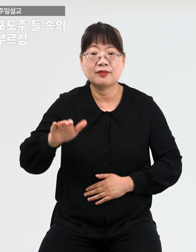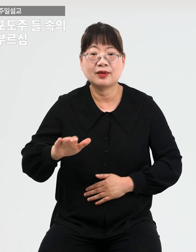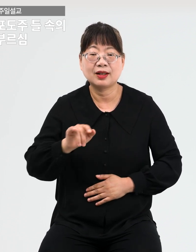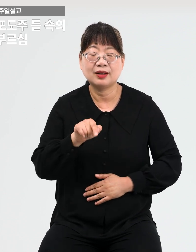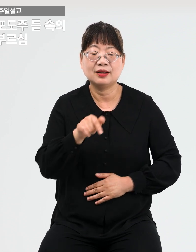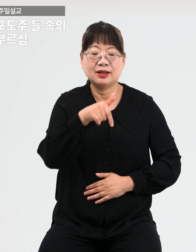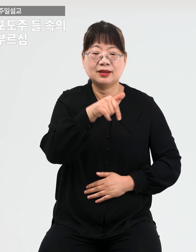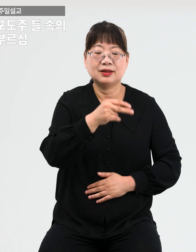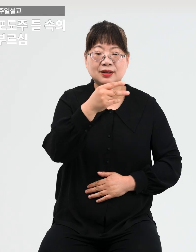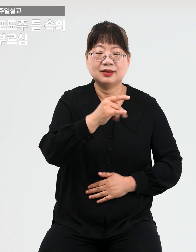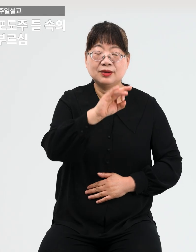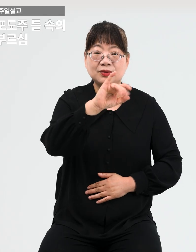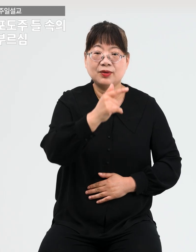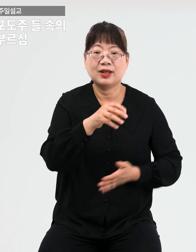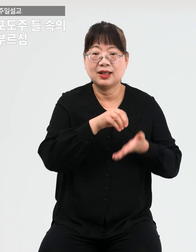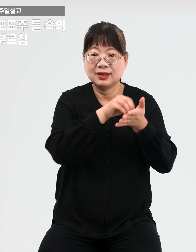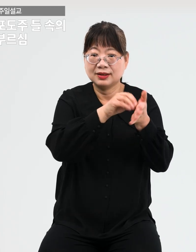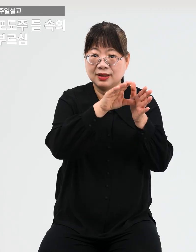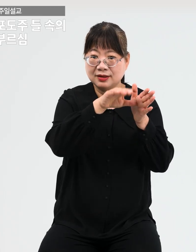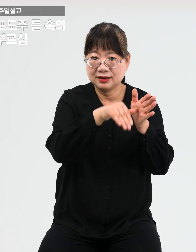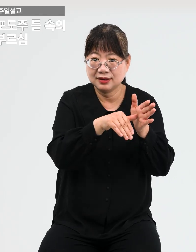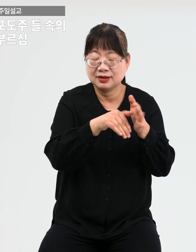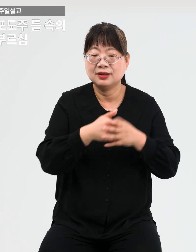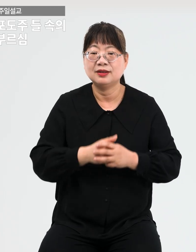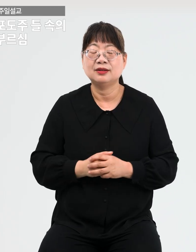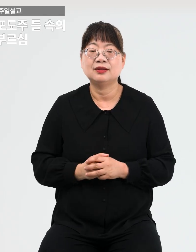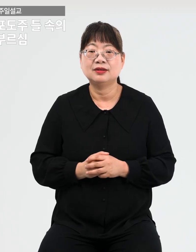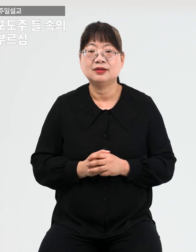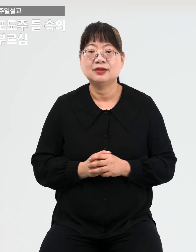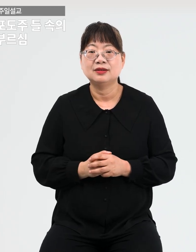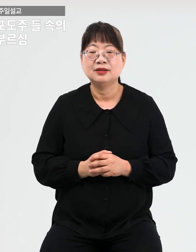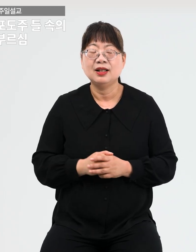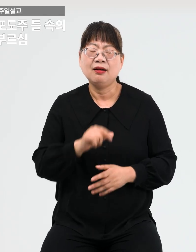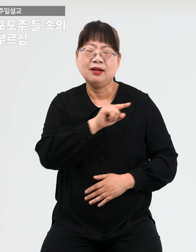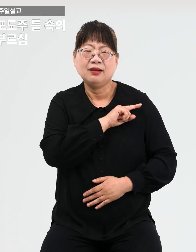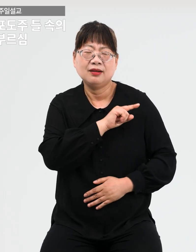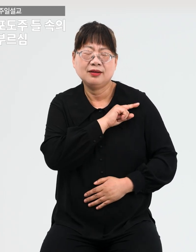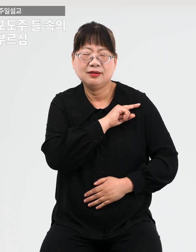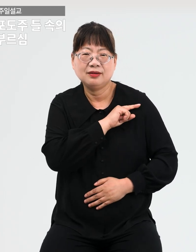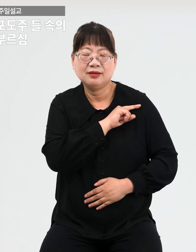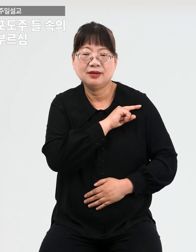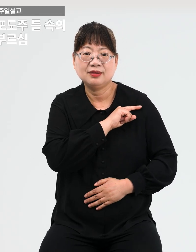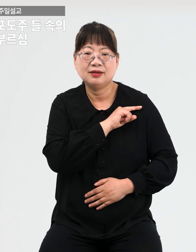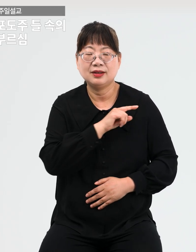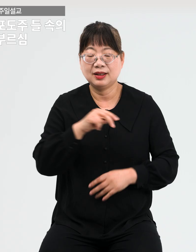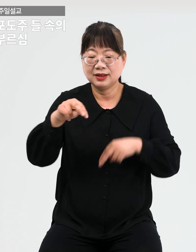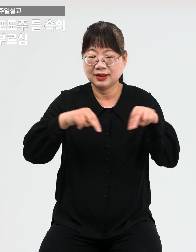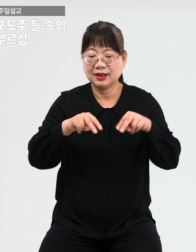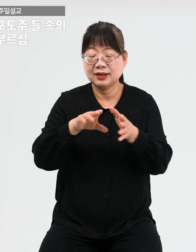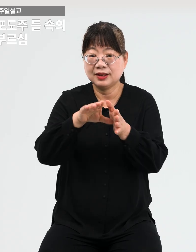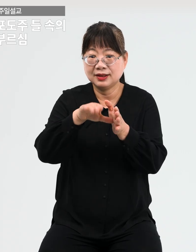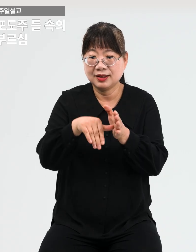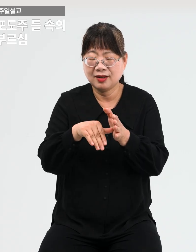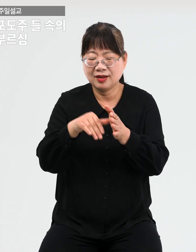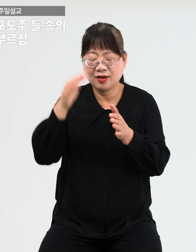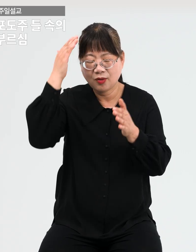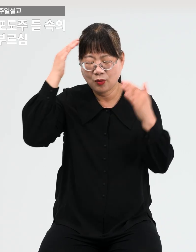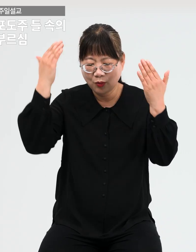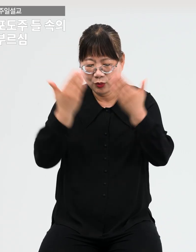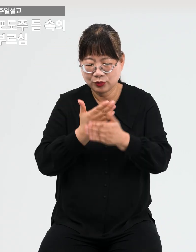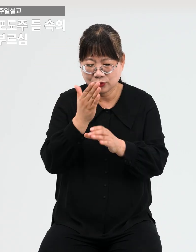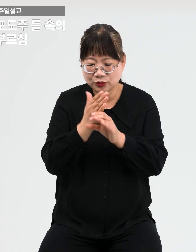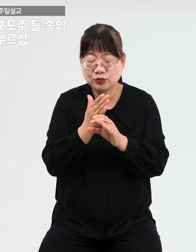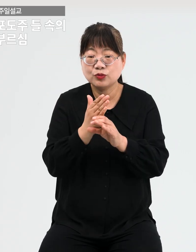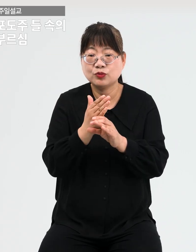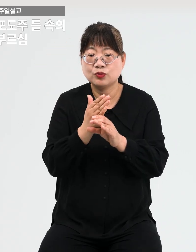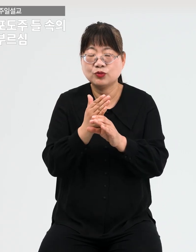이 기드온이 등장하던 시대는 가장 사사시대의 어둠